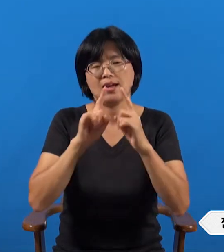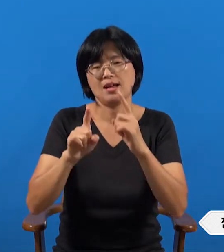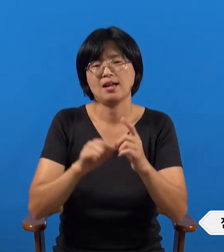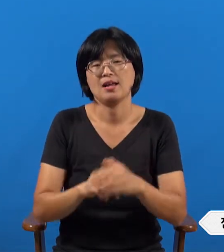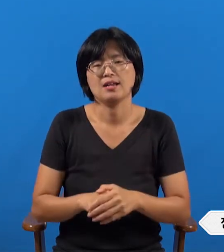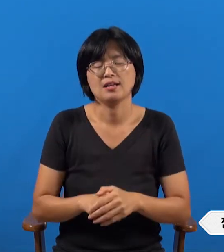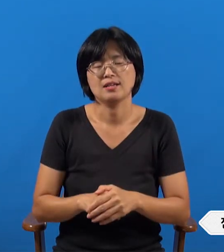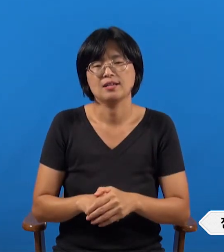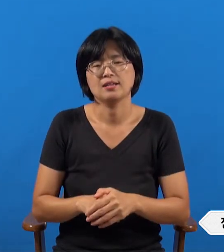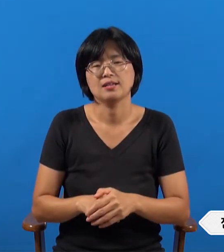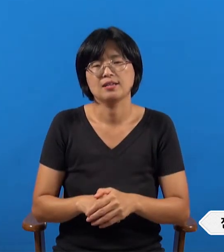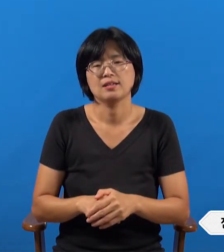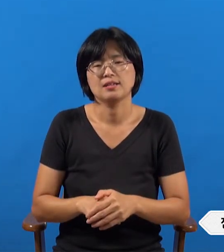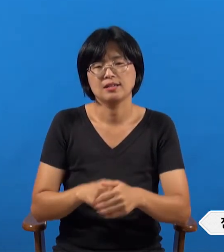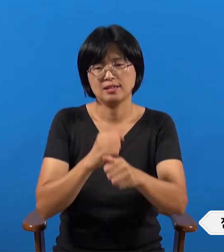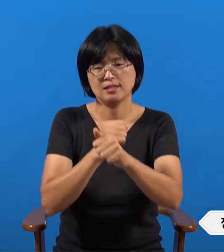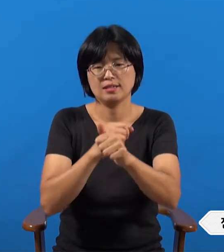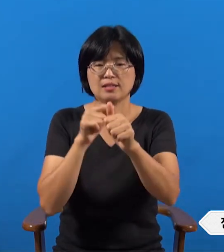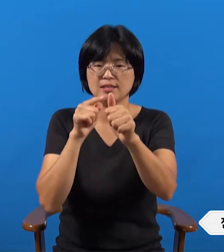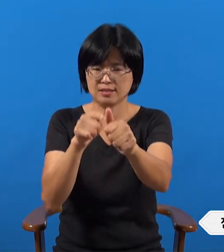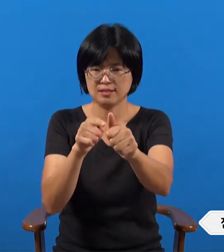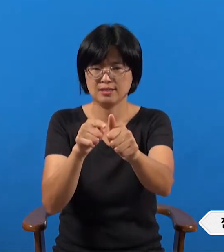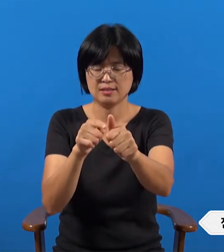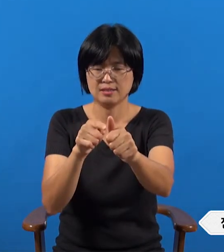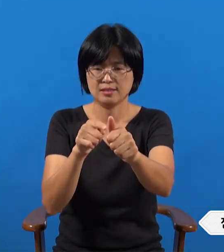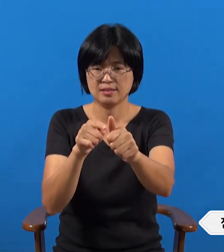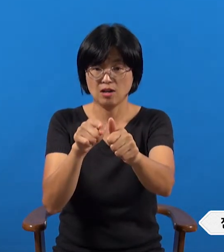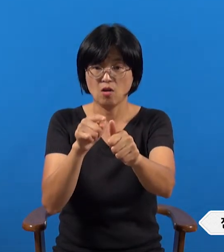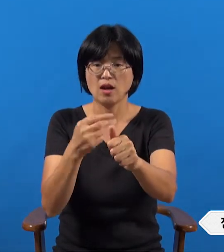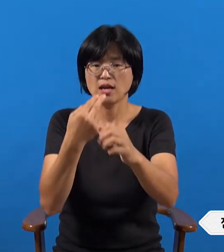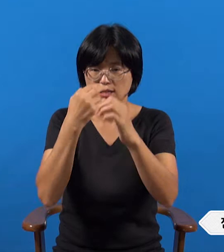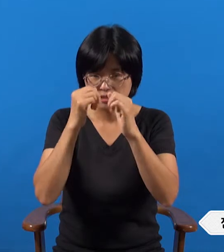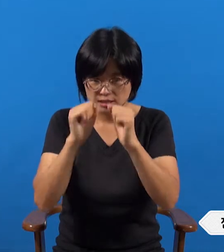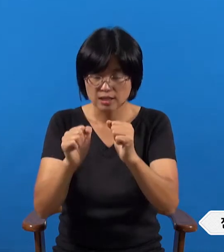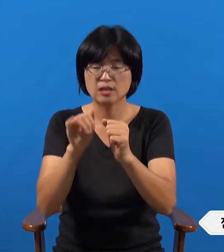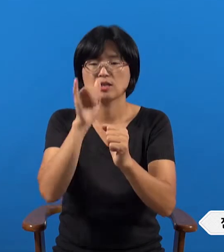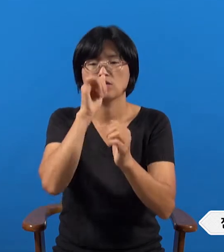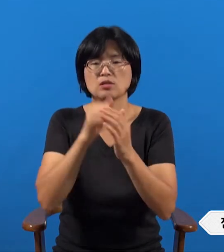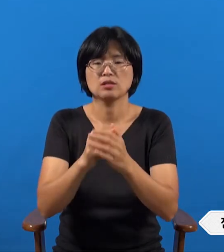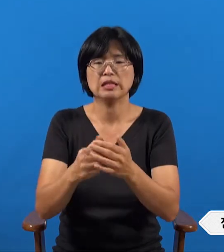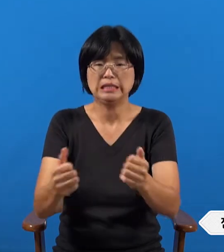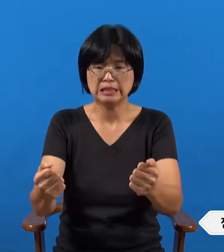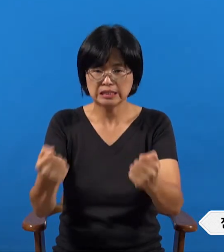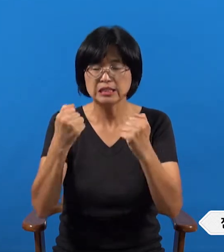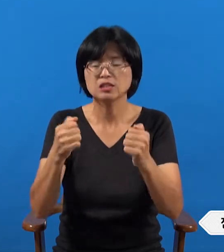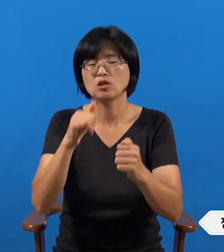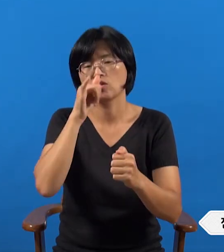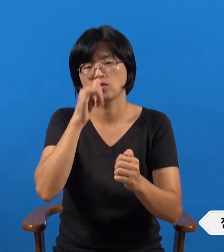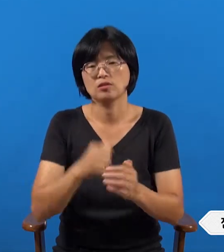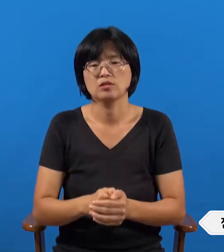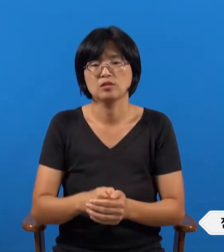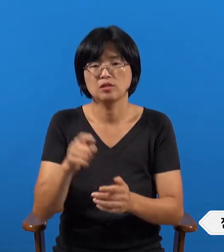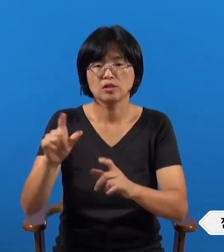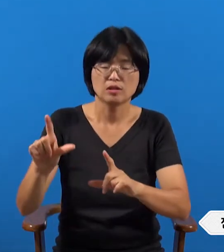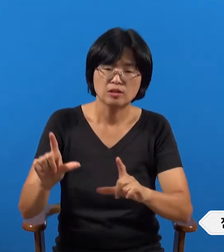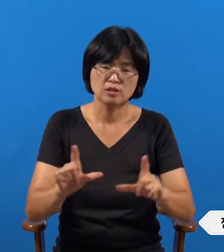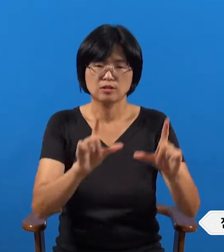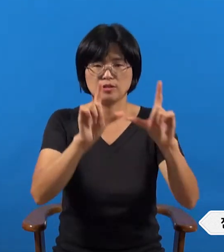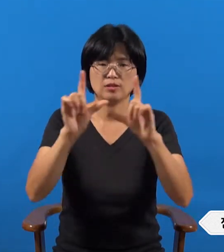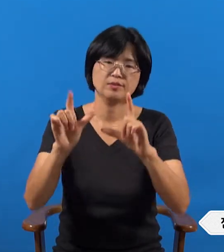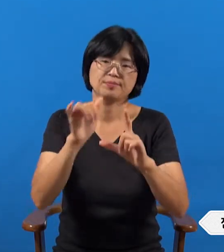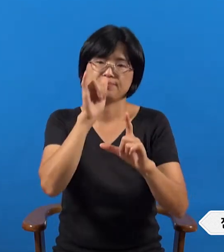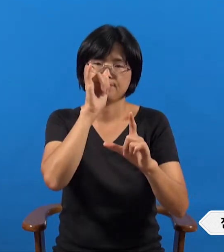하십니다. 믿음의 말을 하라. 바로 거기에 생명이, 거기에 능력이,